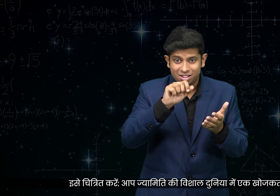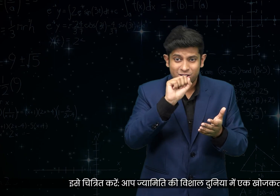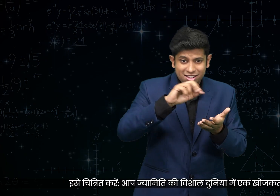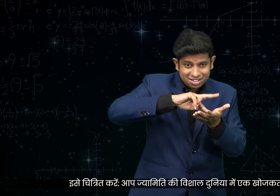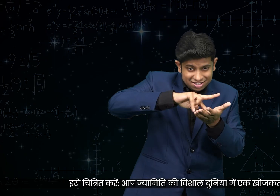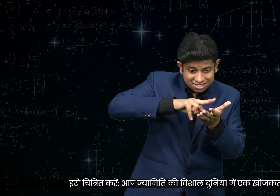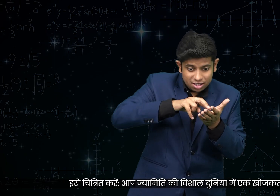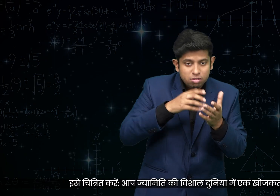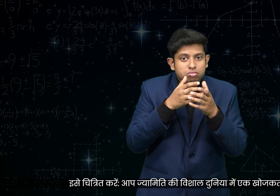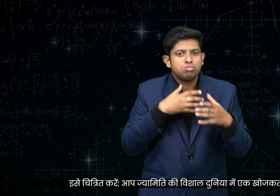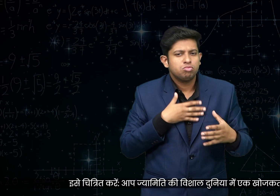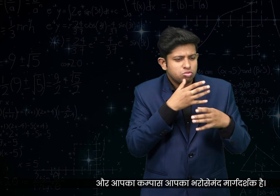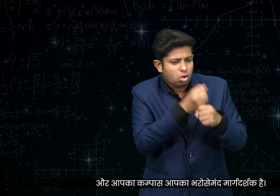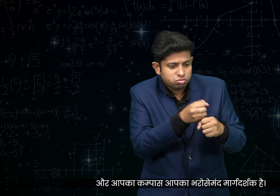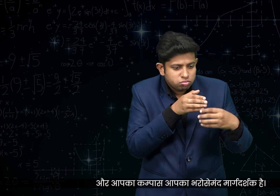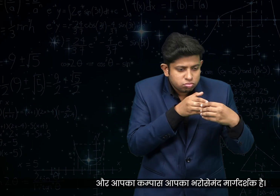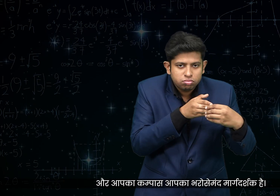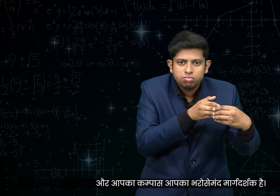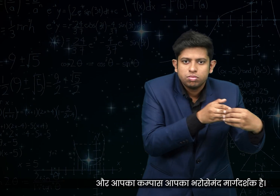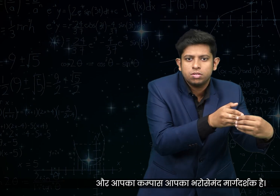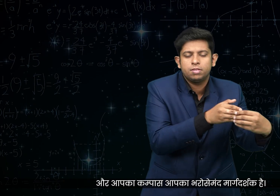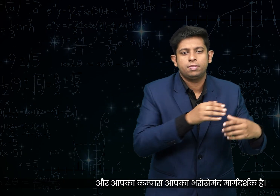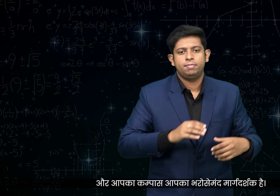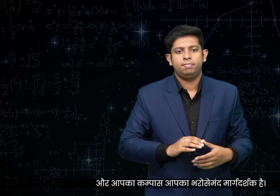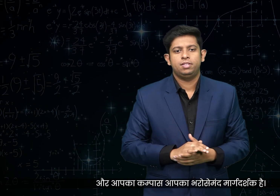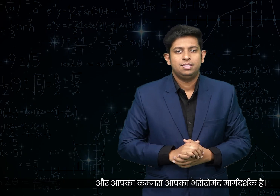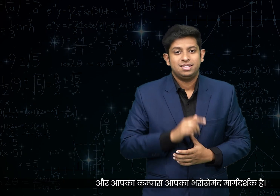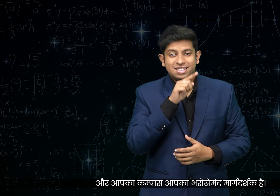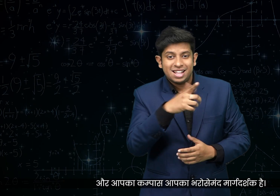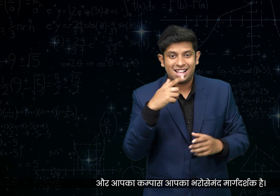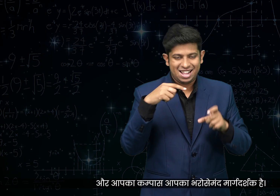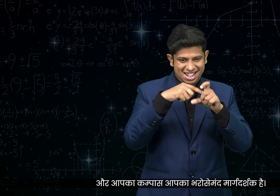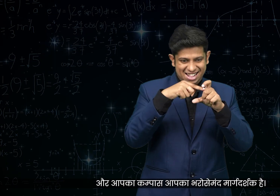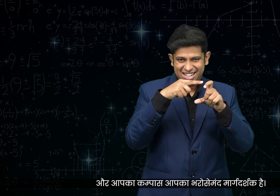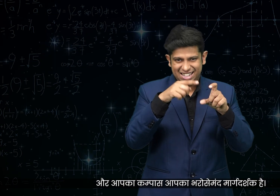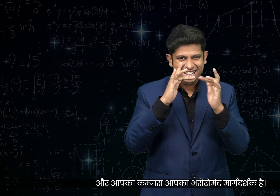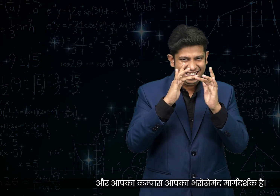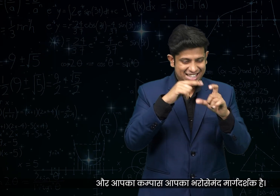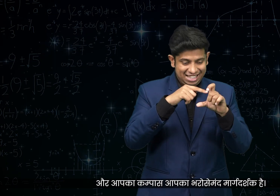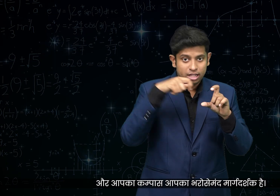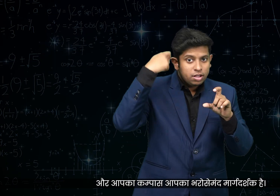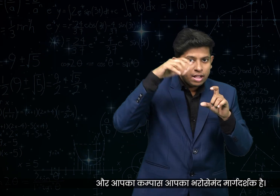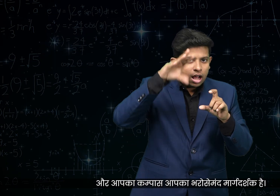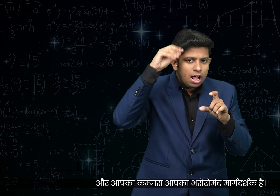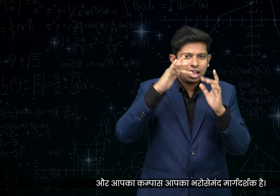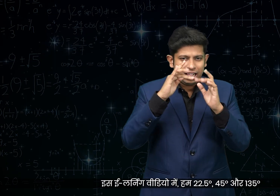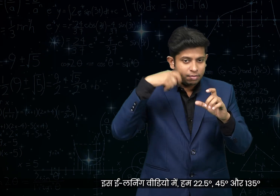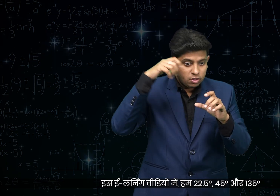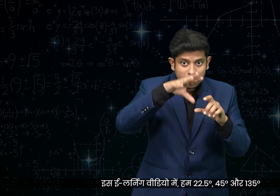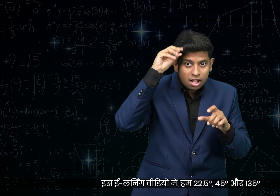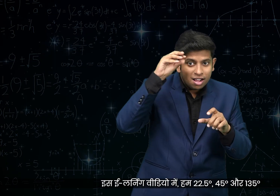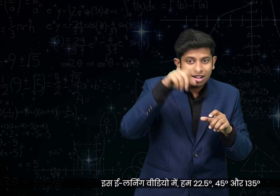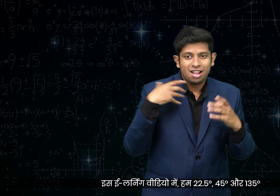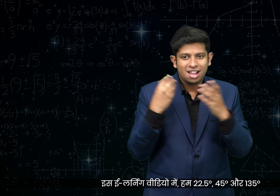एक खोजकर्ता है और आपका कंपास आपका भरोसेमंद मार्गदर्शक है।